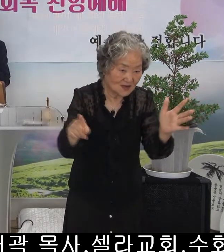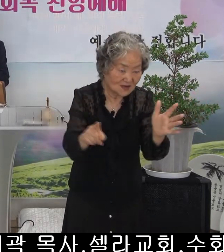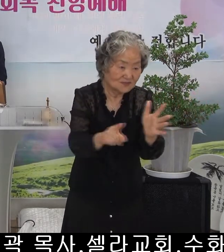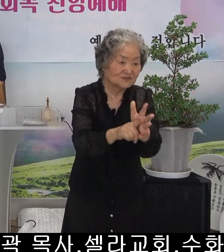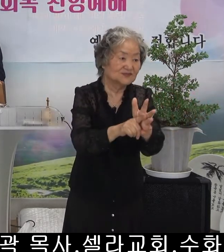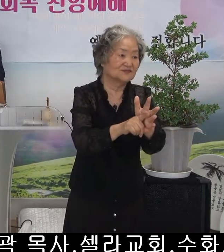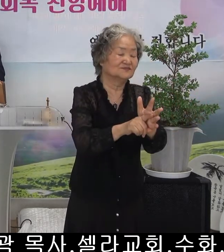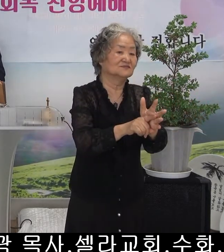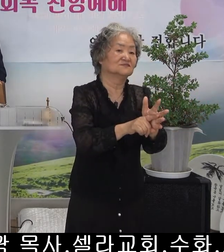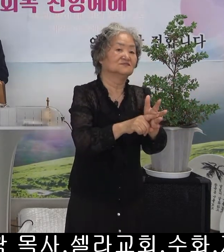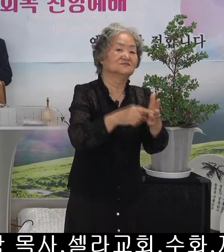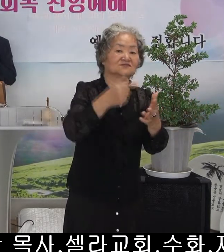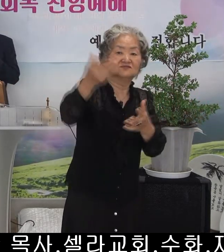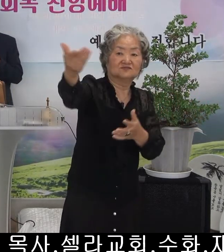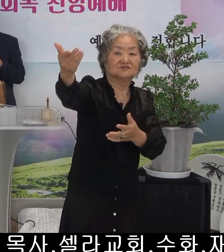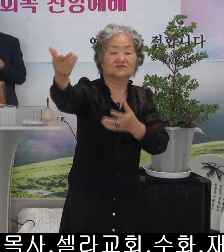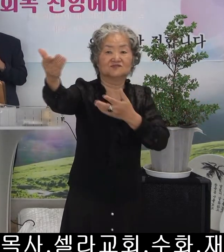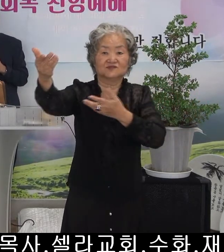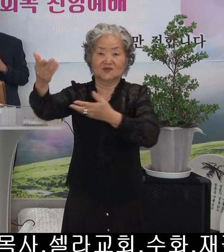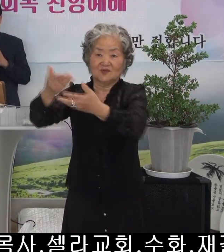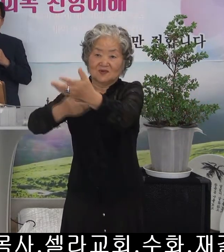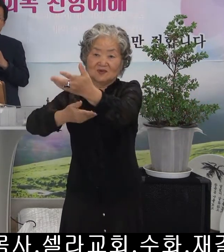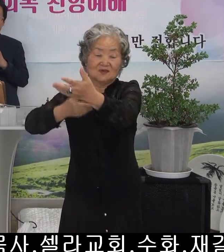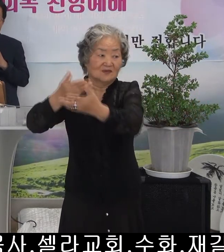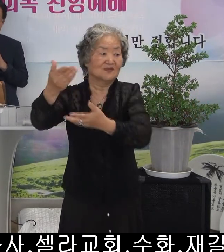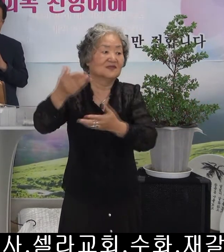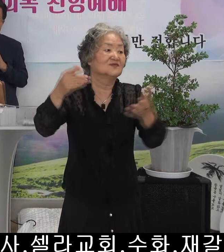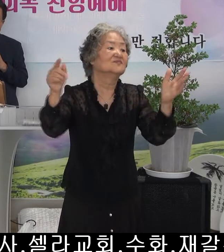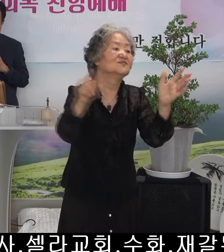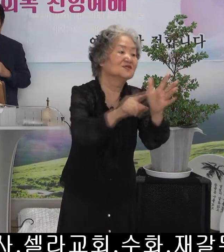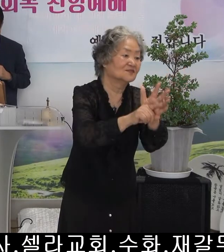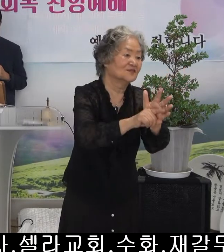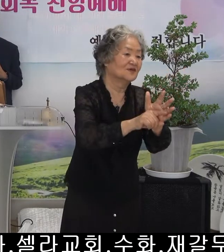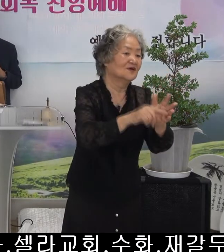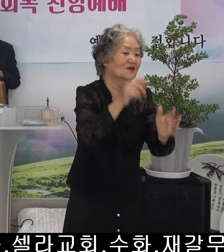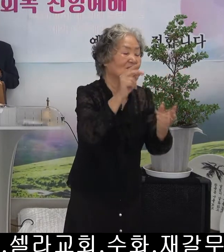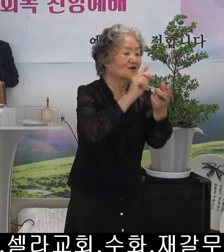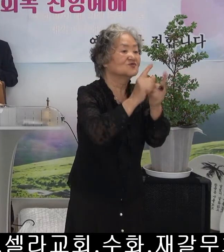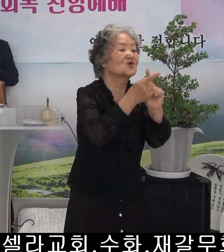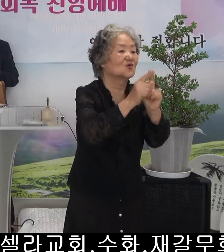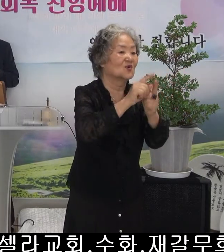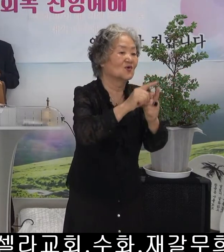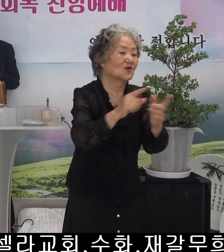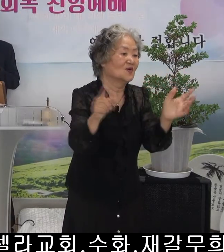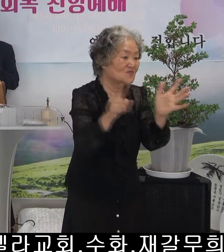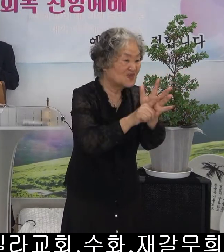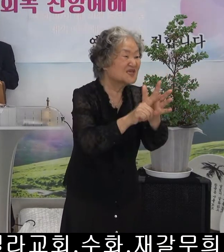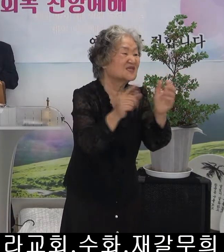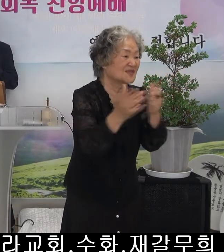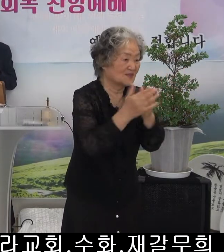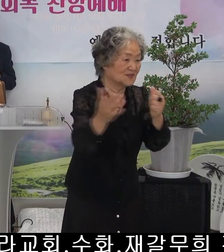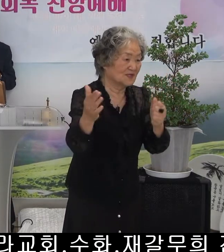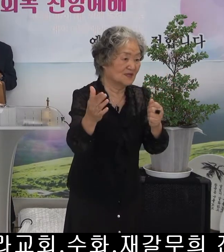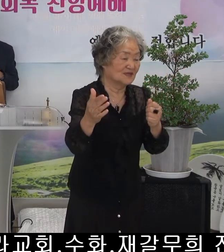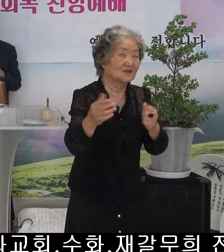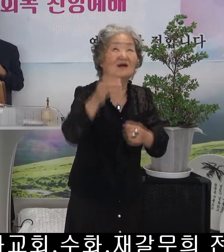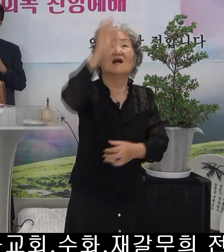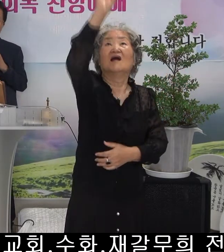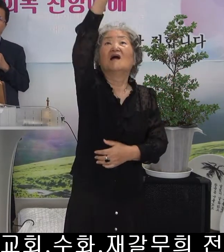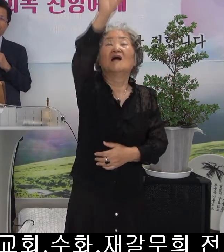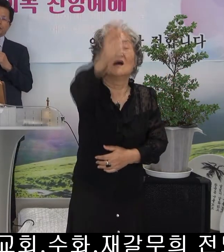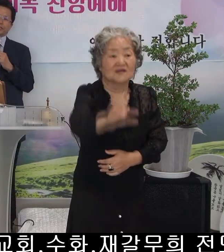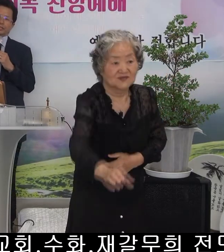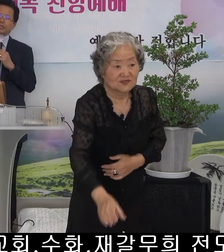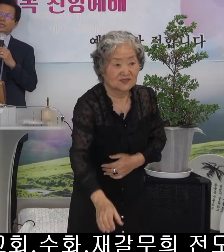이런 주고받는 믿음 그것을 갖다가 신뢰하기 때문에 이루어지는 것이죠. 그리고 또 수직적인